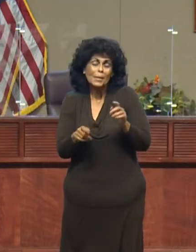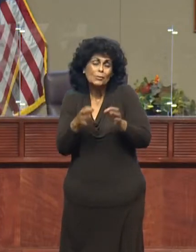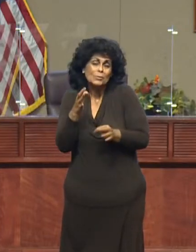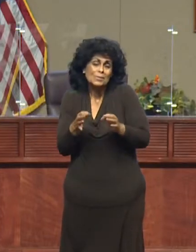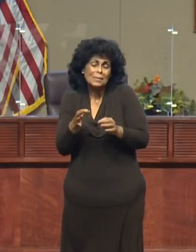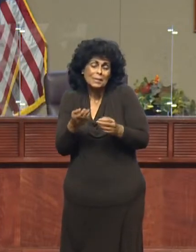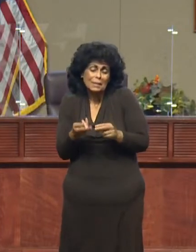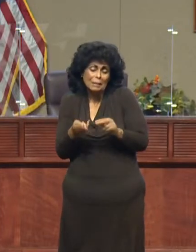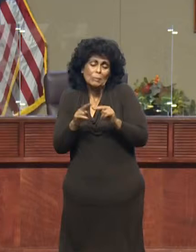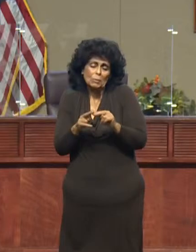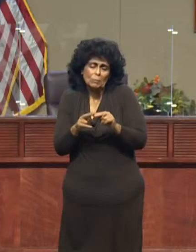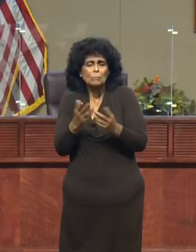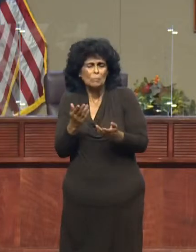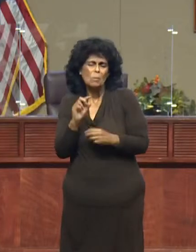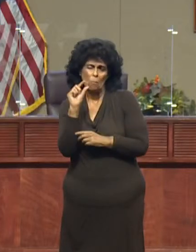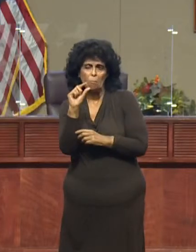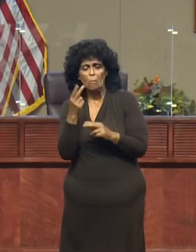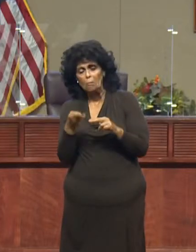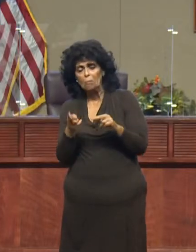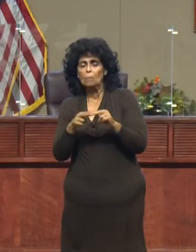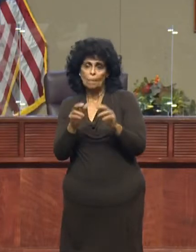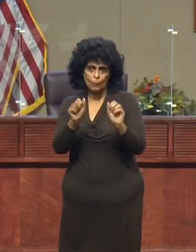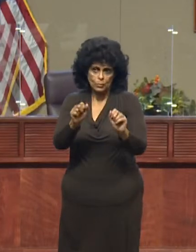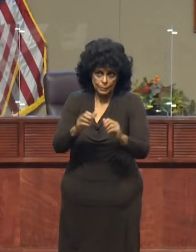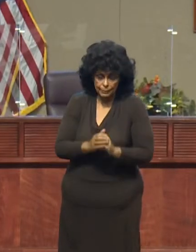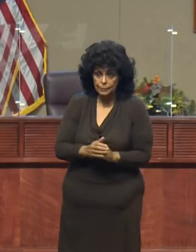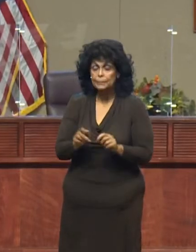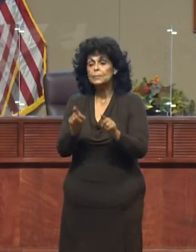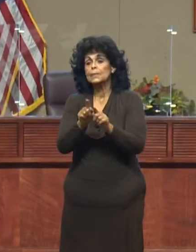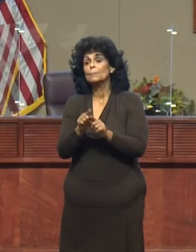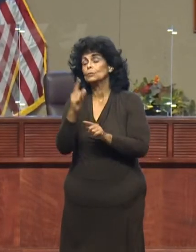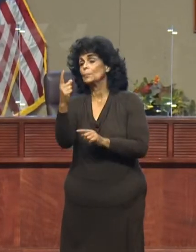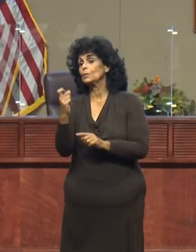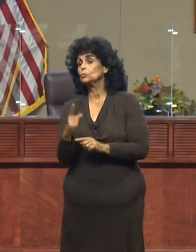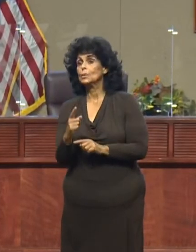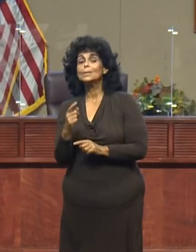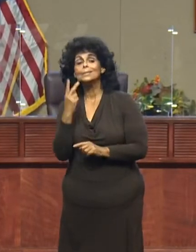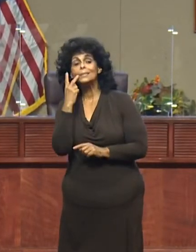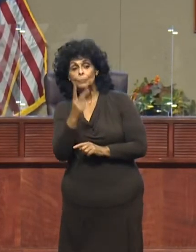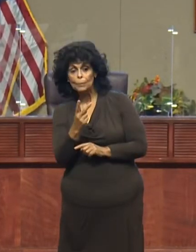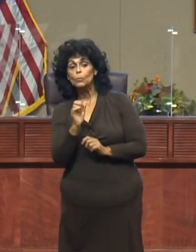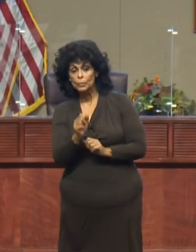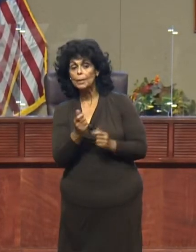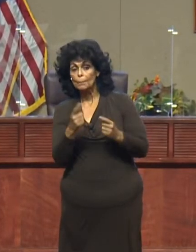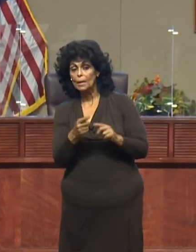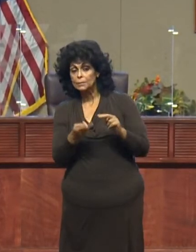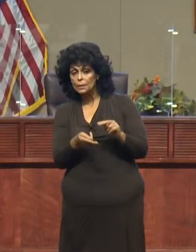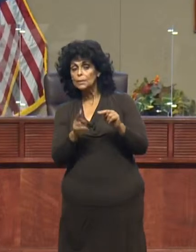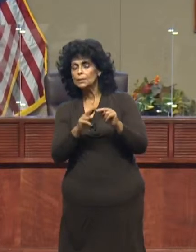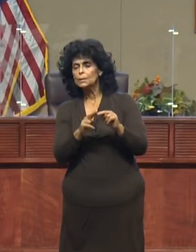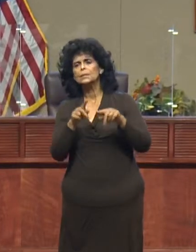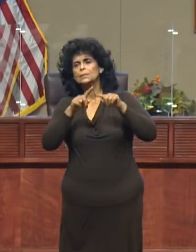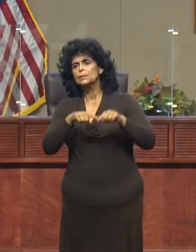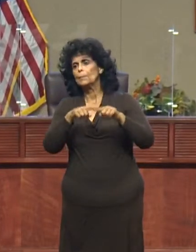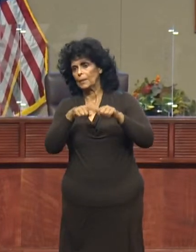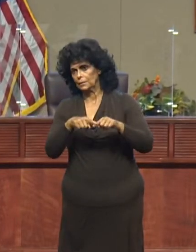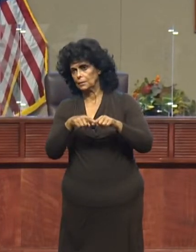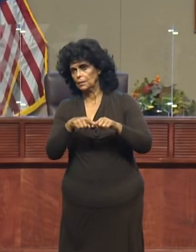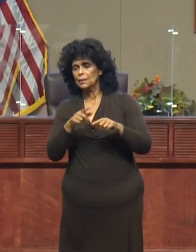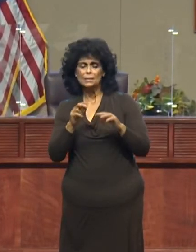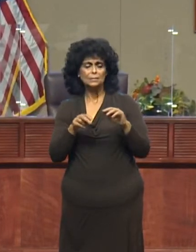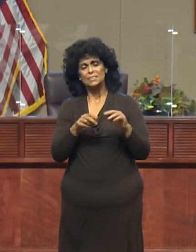Me preguntaste también qué podemos hacer si los casos se elevan. Habría que ver a qué nivel se elevan. Si es un